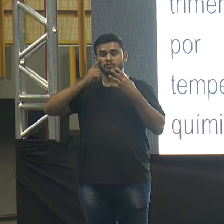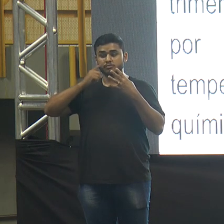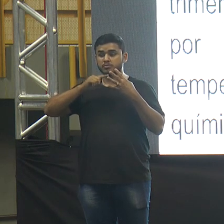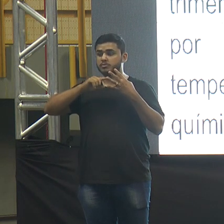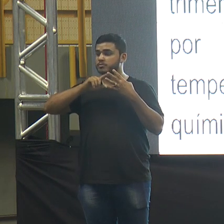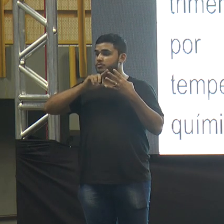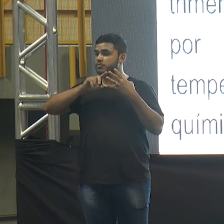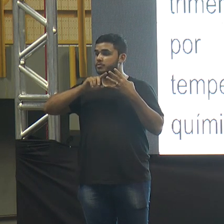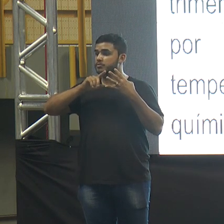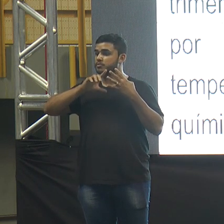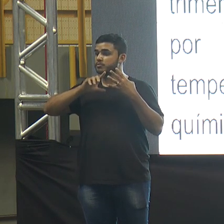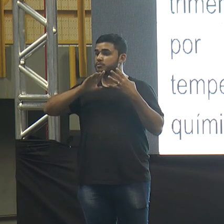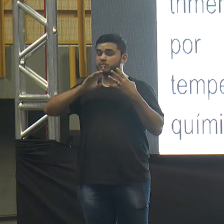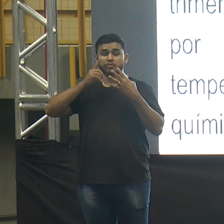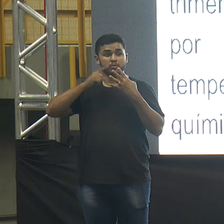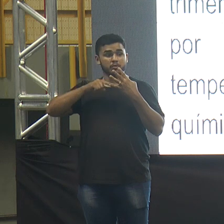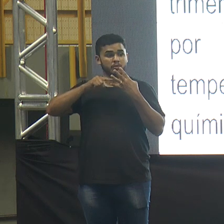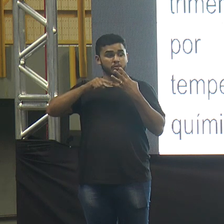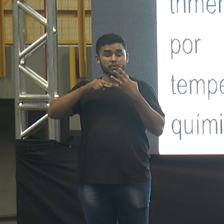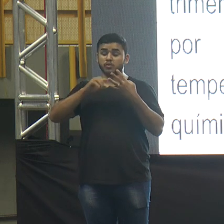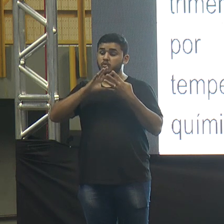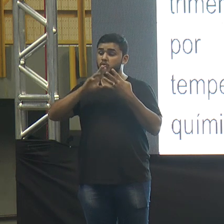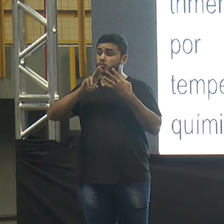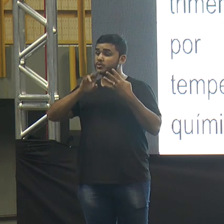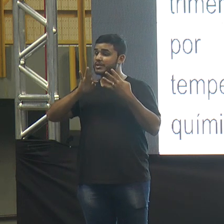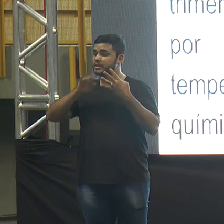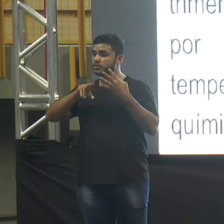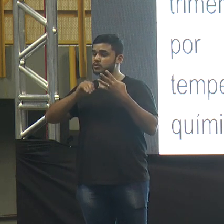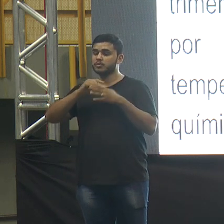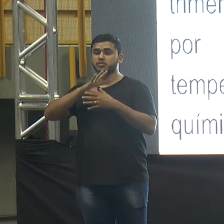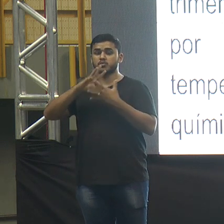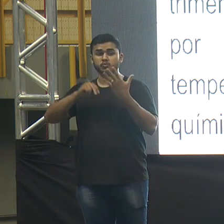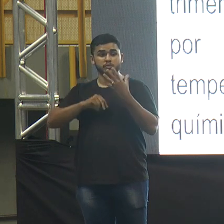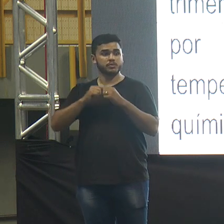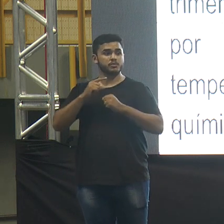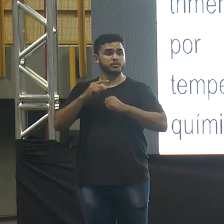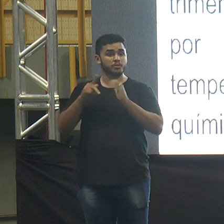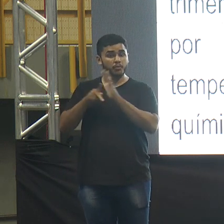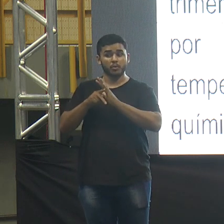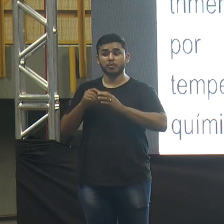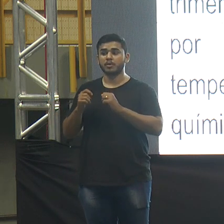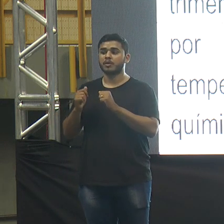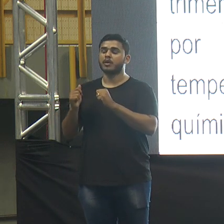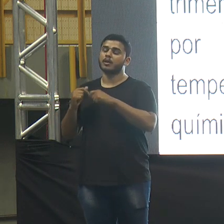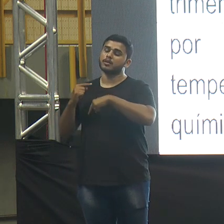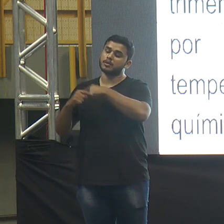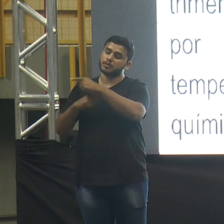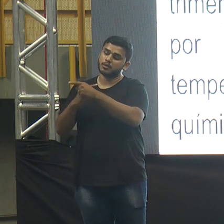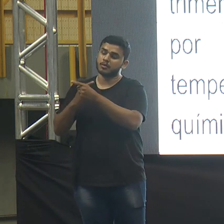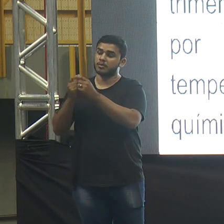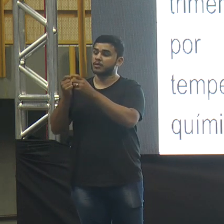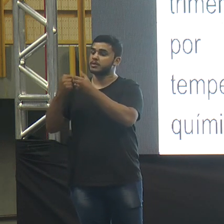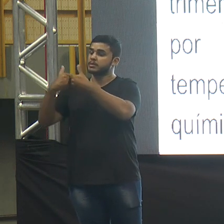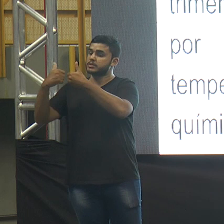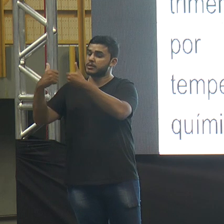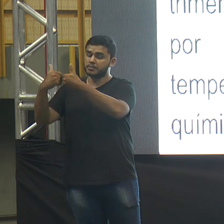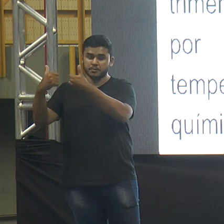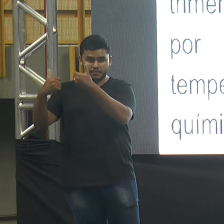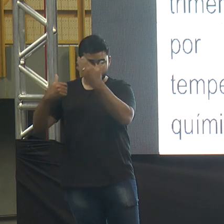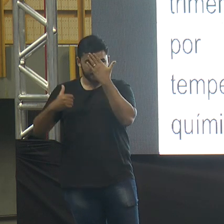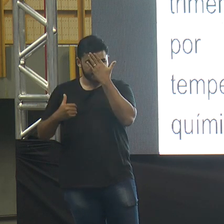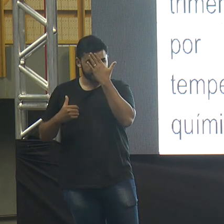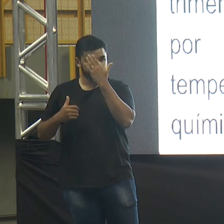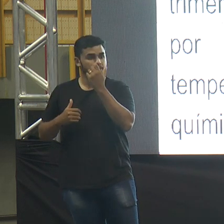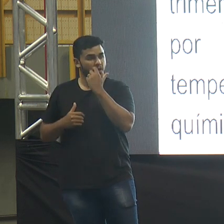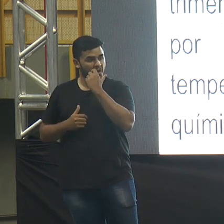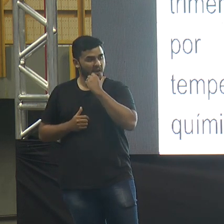e, por último, você tira o sólido. Então, o processo de destilação é um processo físico, não um processo químico. A combustão já é um processo